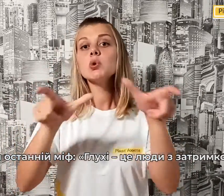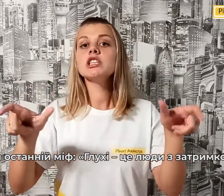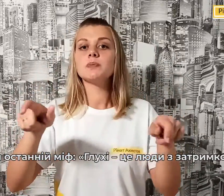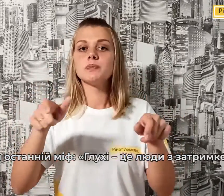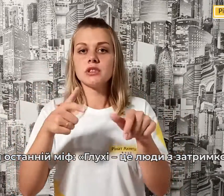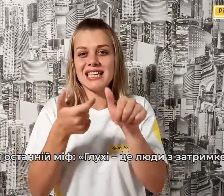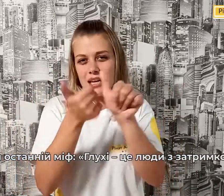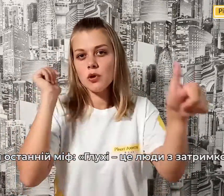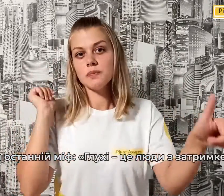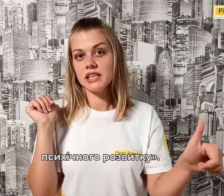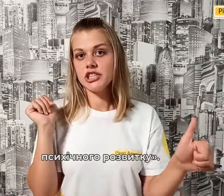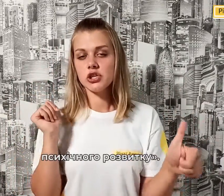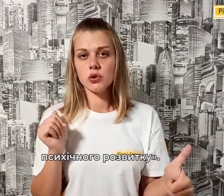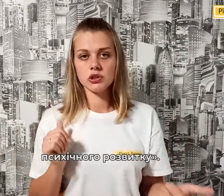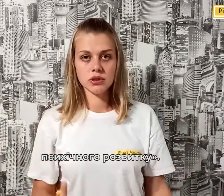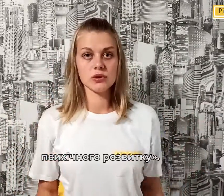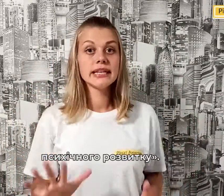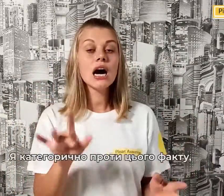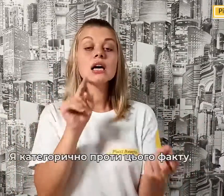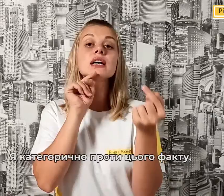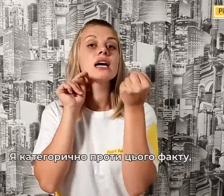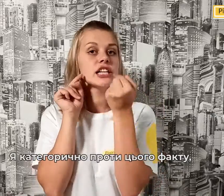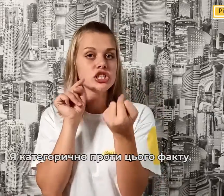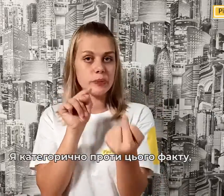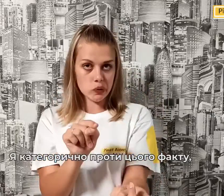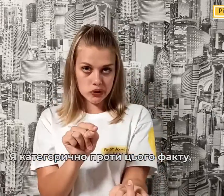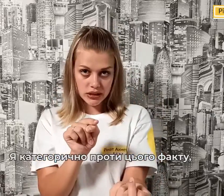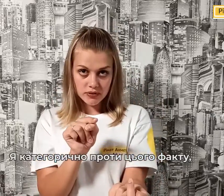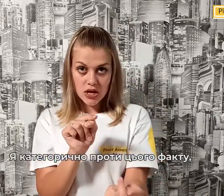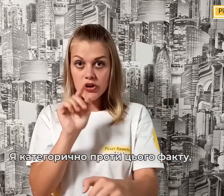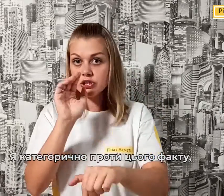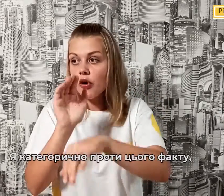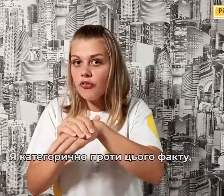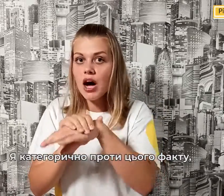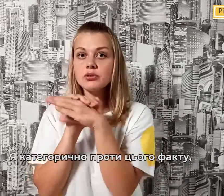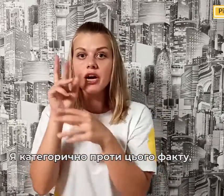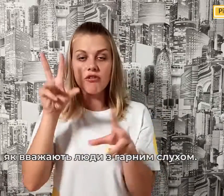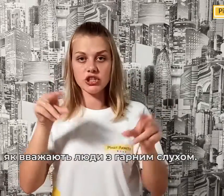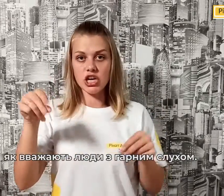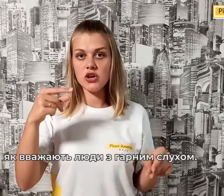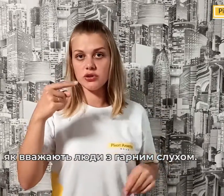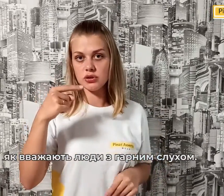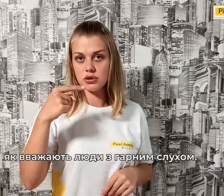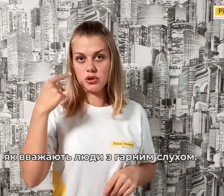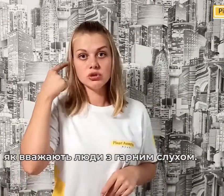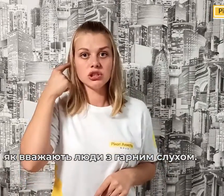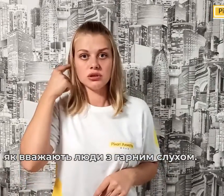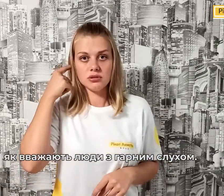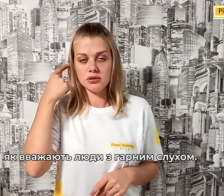люди з затримкою психічного розвитку. Я категорично проти цього факту, як вважають люди з